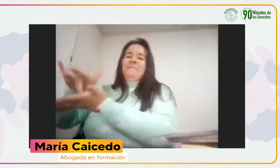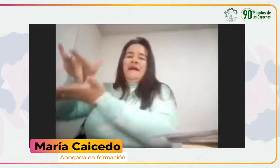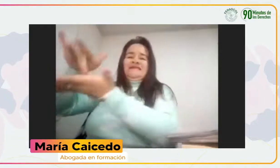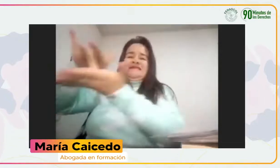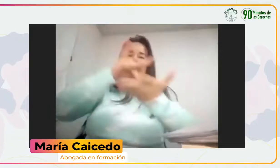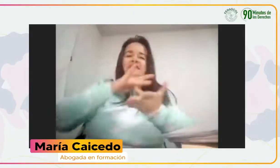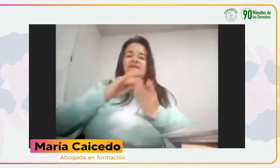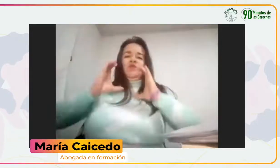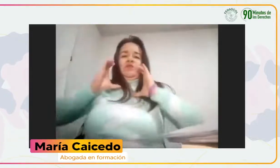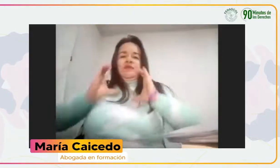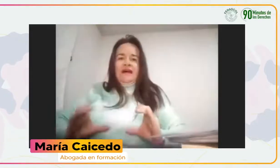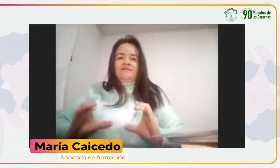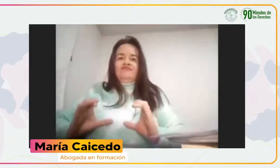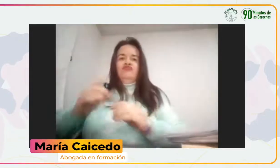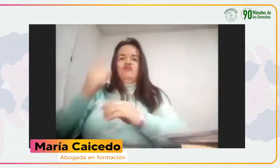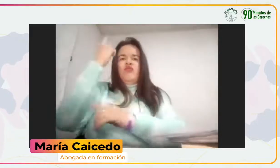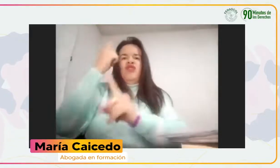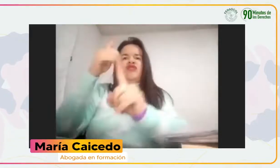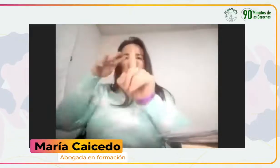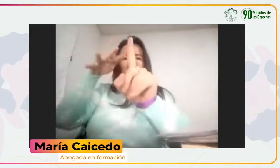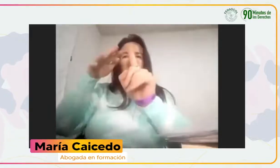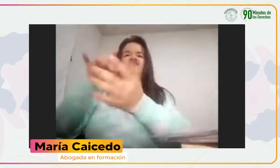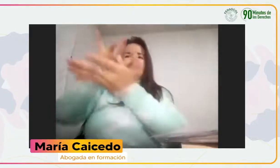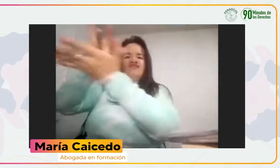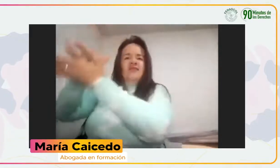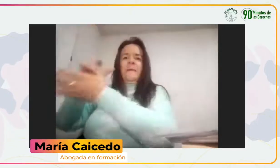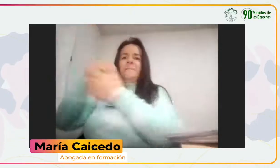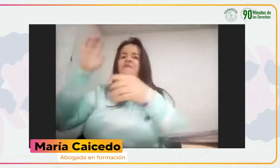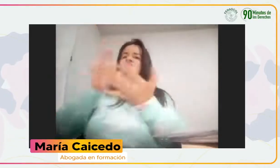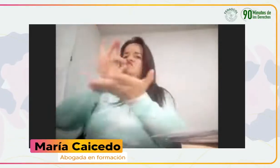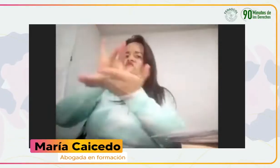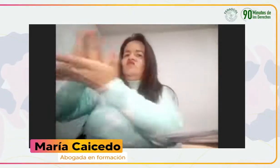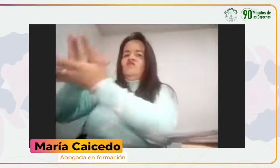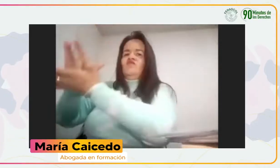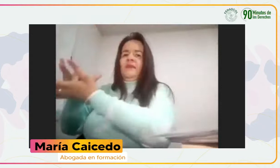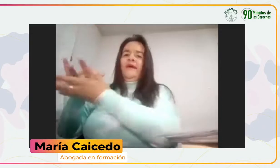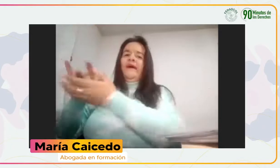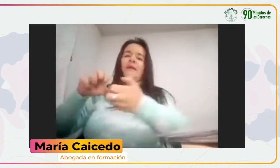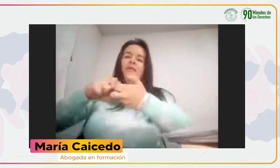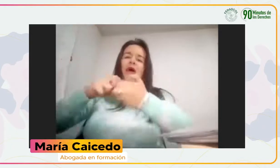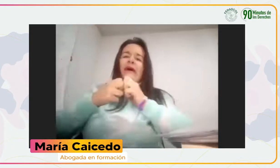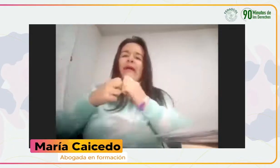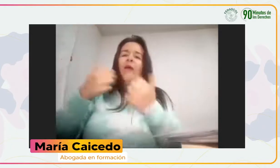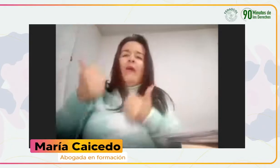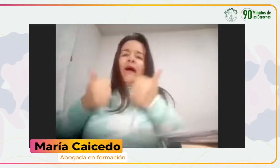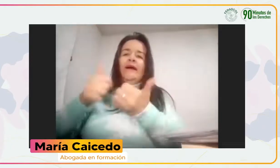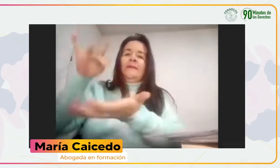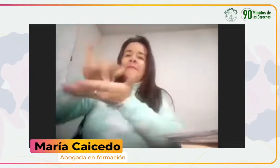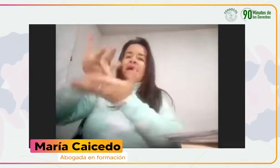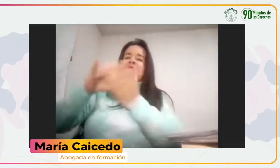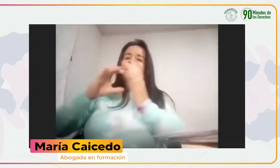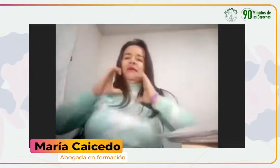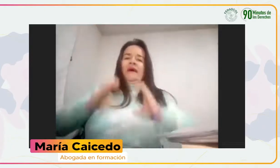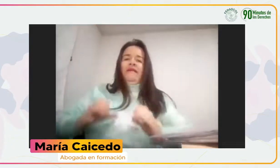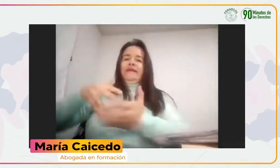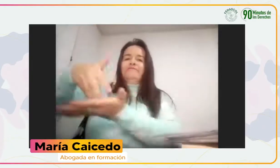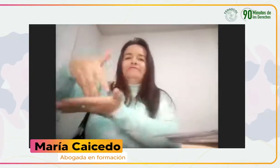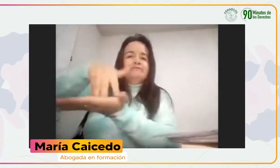tener una equidad. Al momento también de la incidencia, a nivel, pues